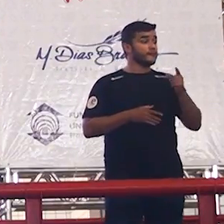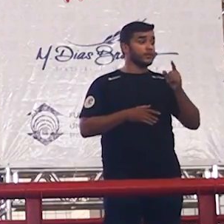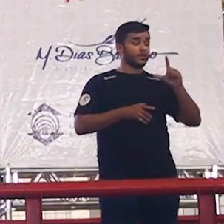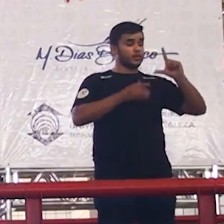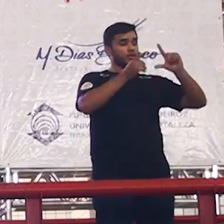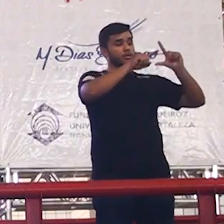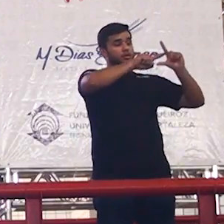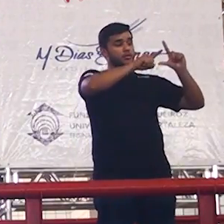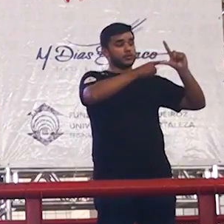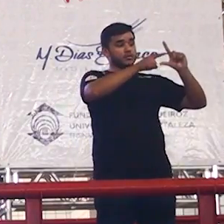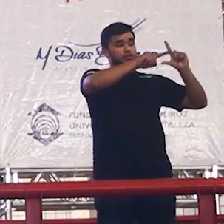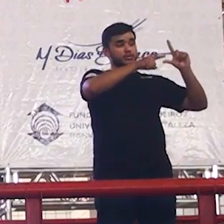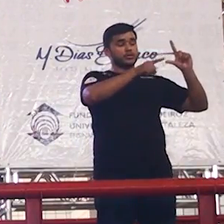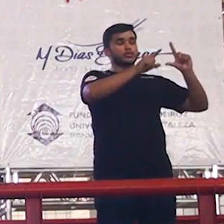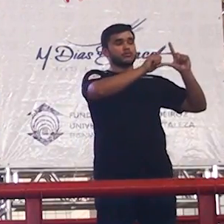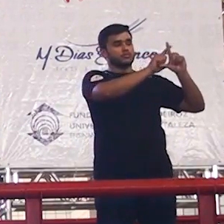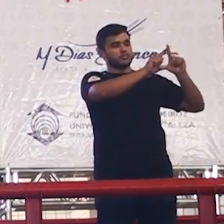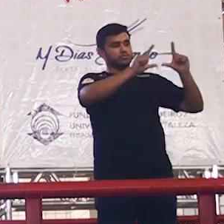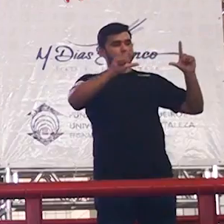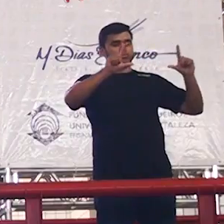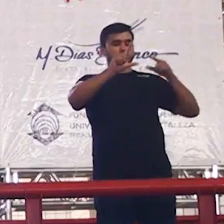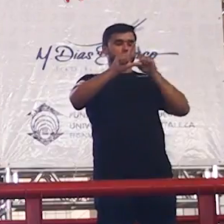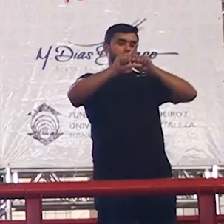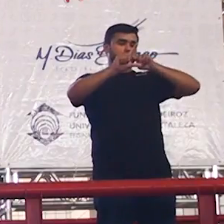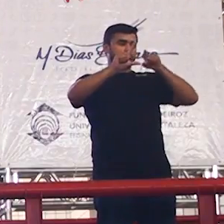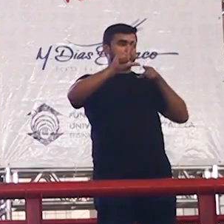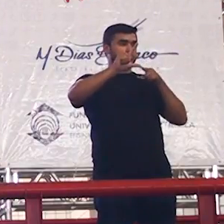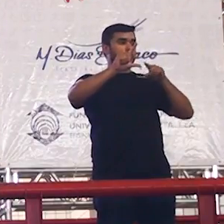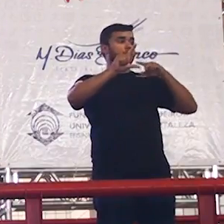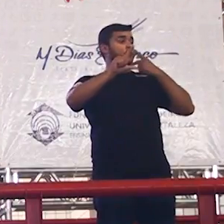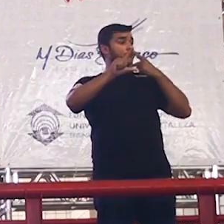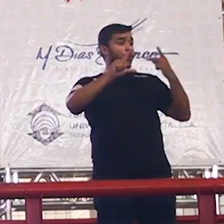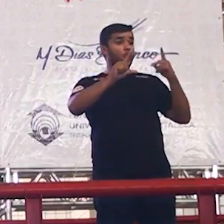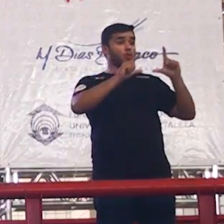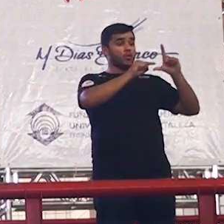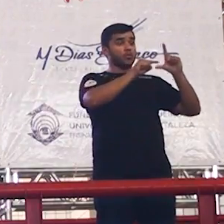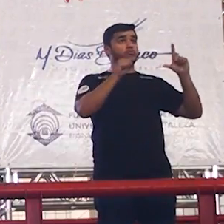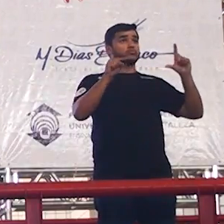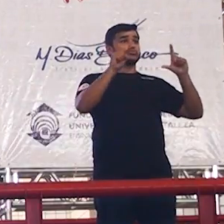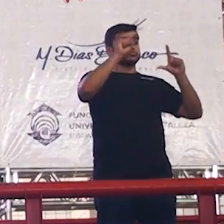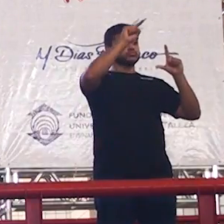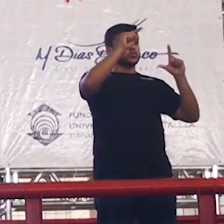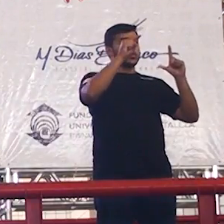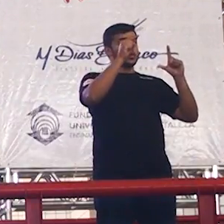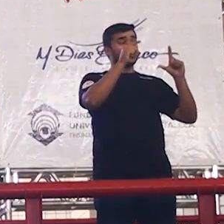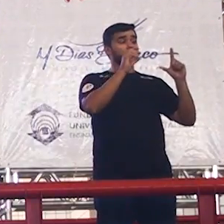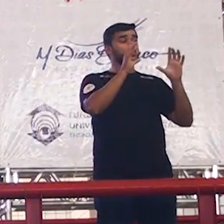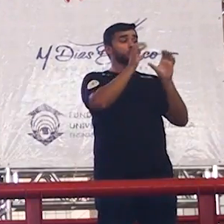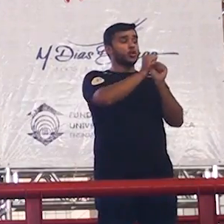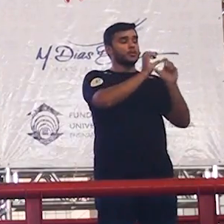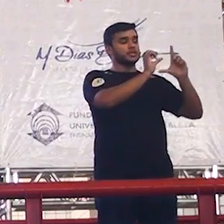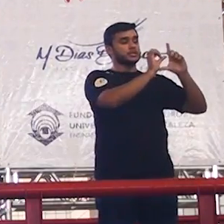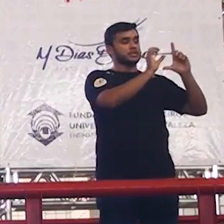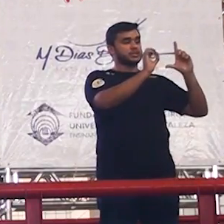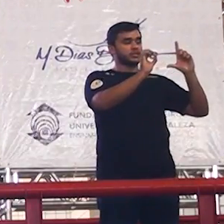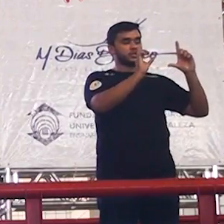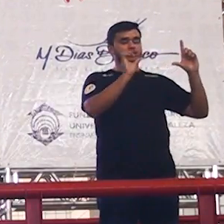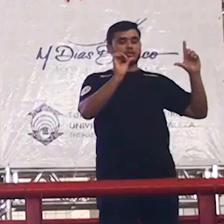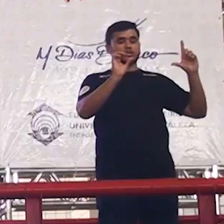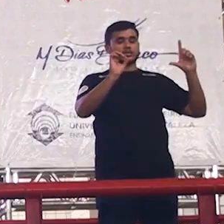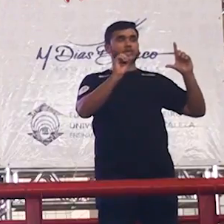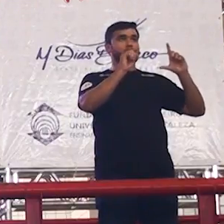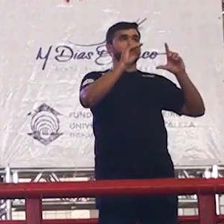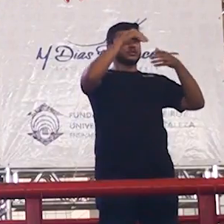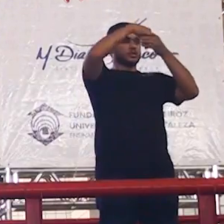internos de um triângulo equilátero são iguais a 60. E os lados são todos